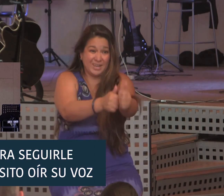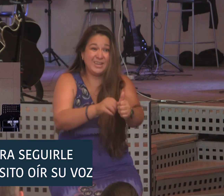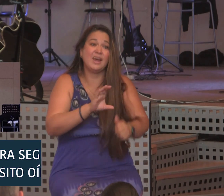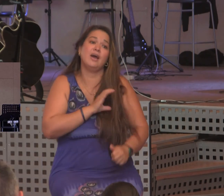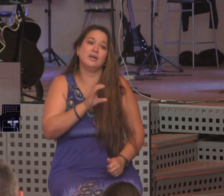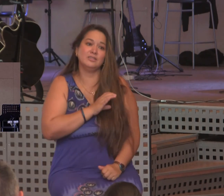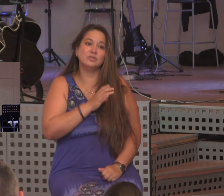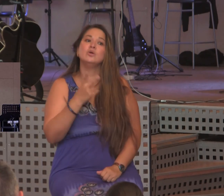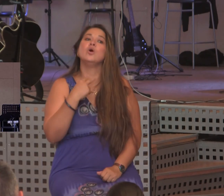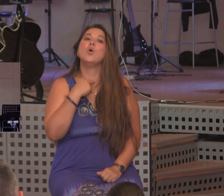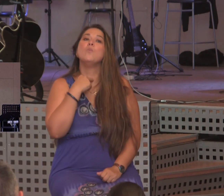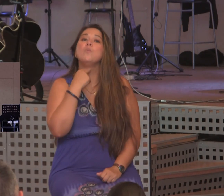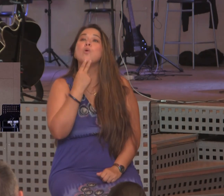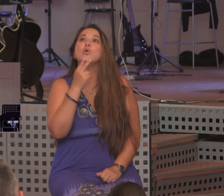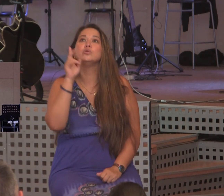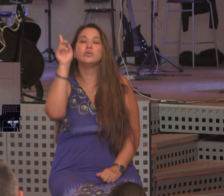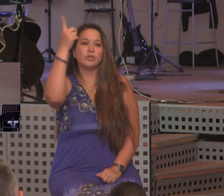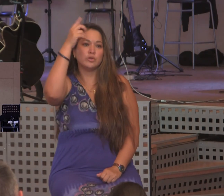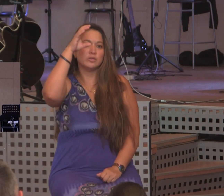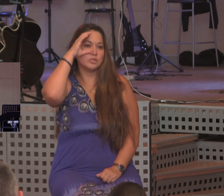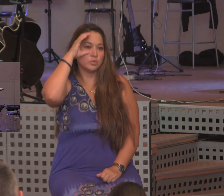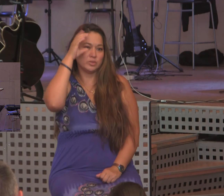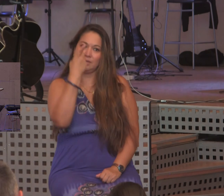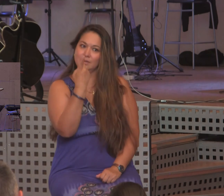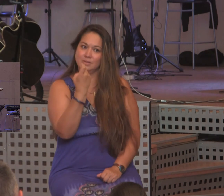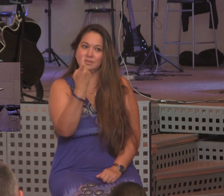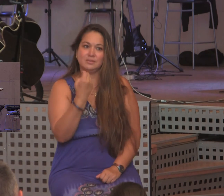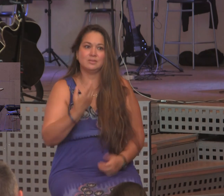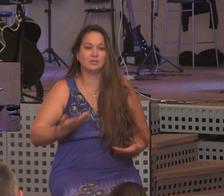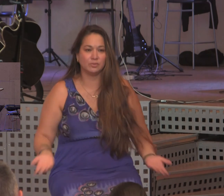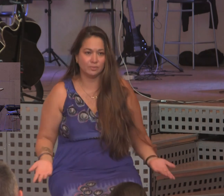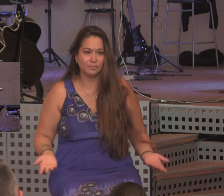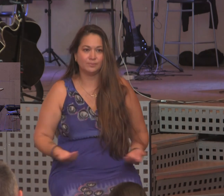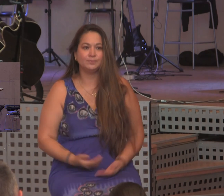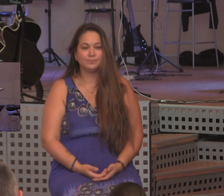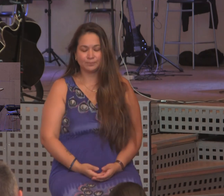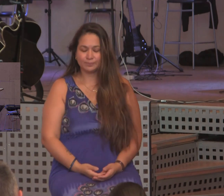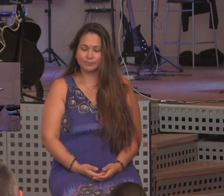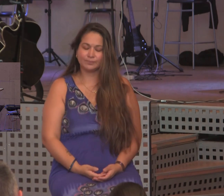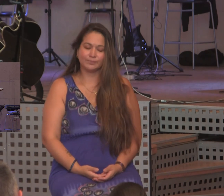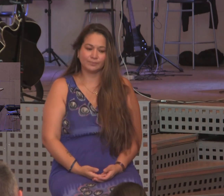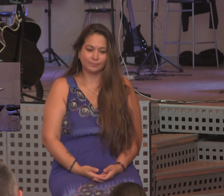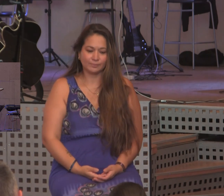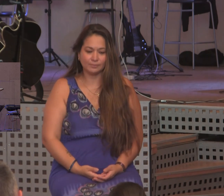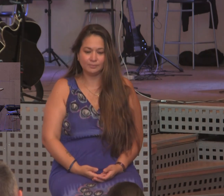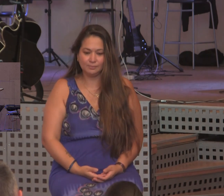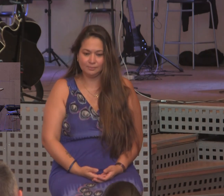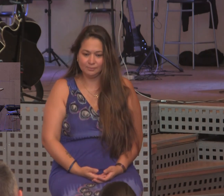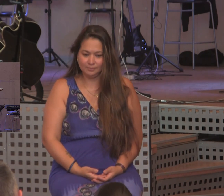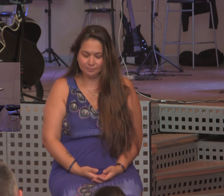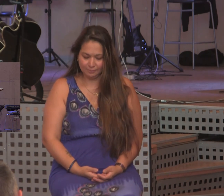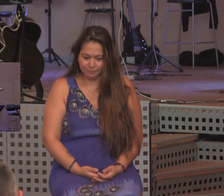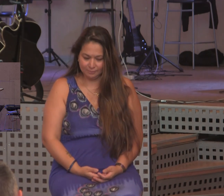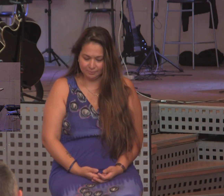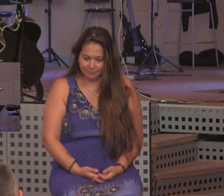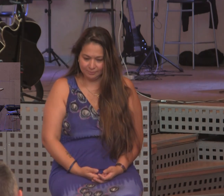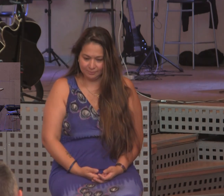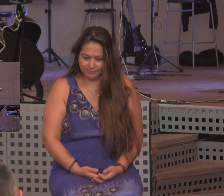porque no le voy a ver todo el tiempo, pero sí puedo oírle.